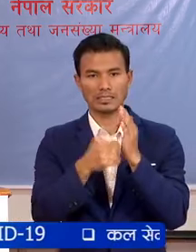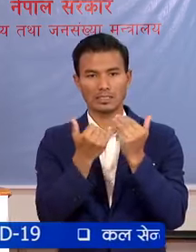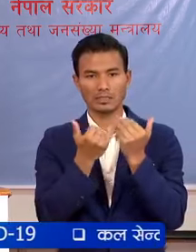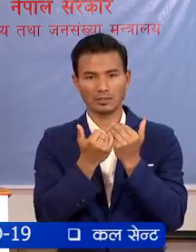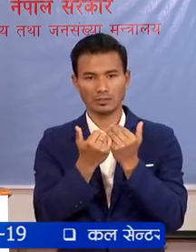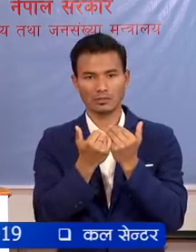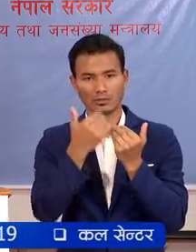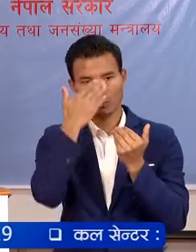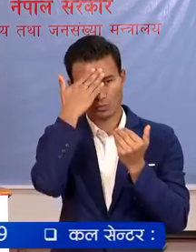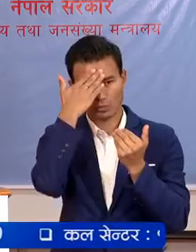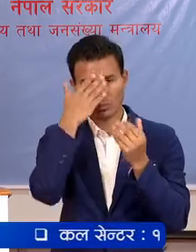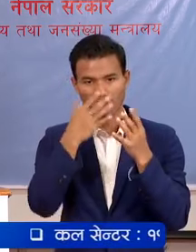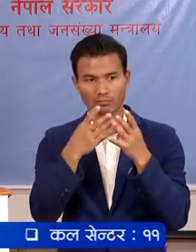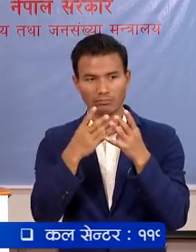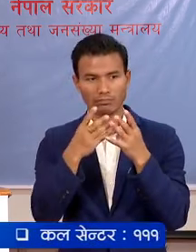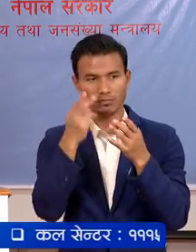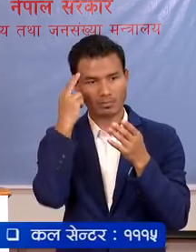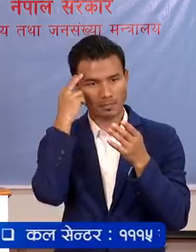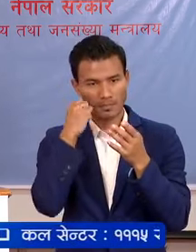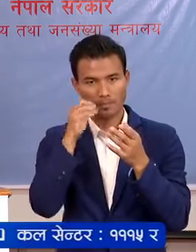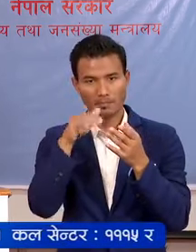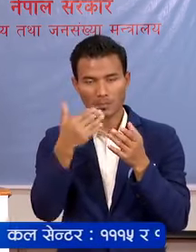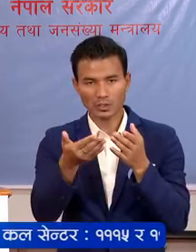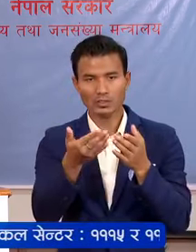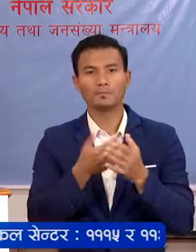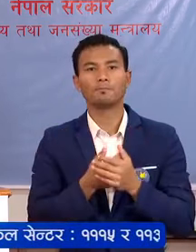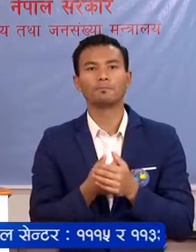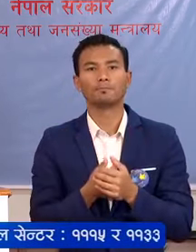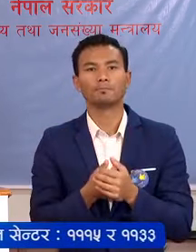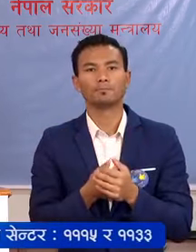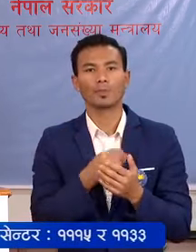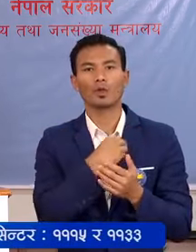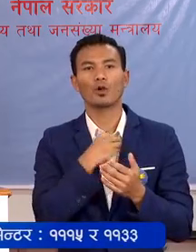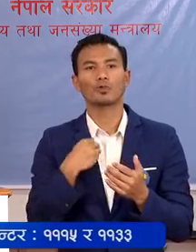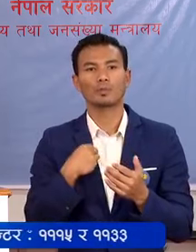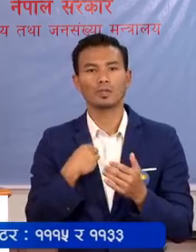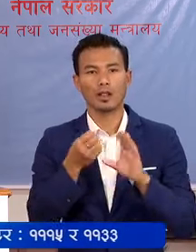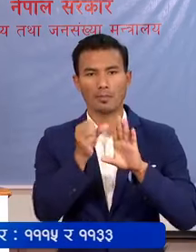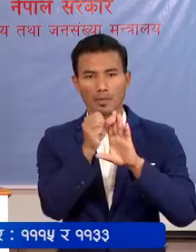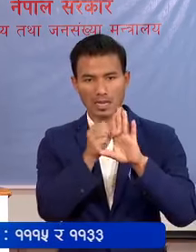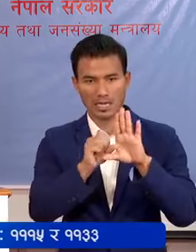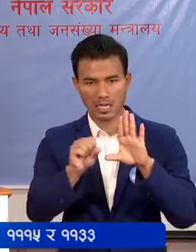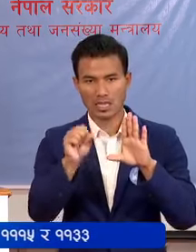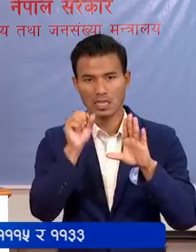वहांको रोक पत्ताल लाई शगी पाछी वहां चाहिए अब एवडा आस्पिताल पाटन